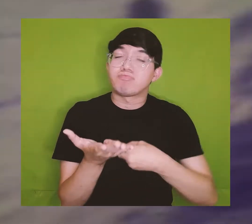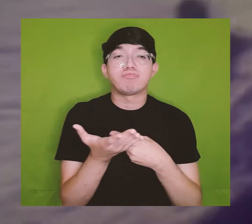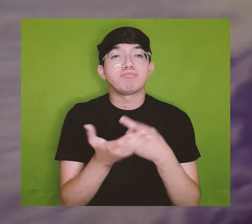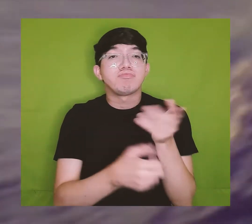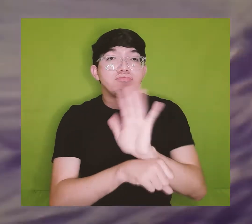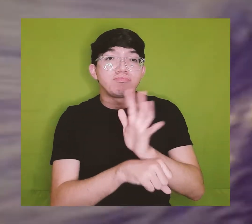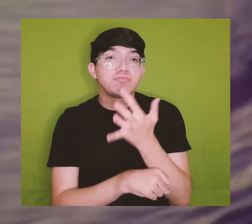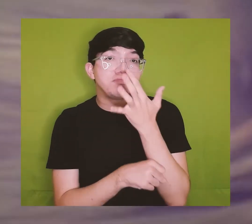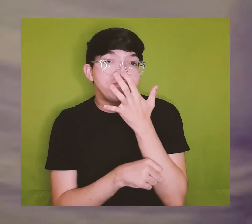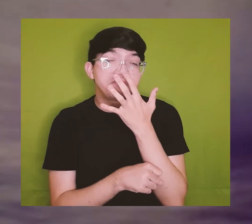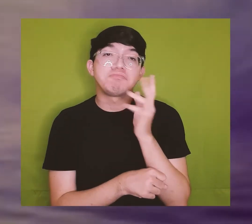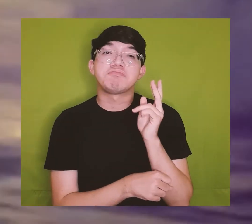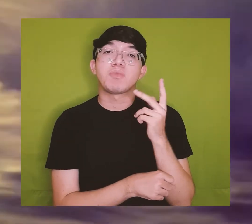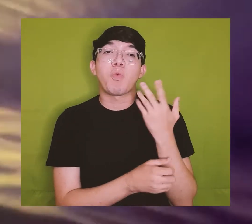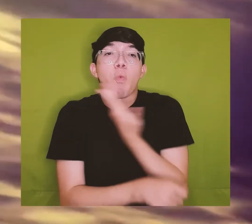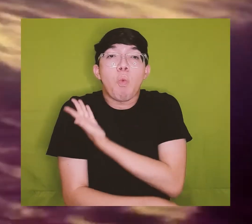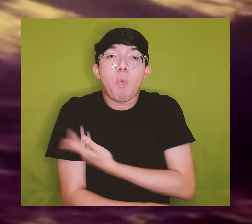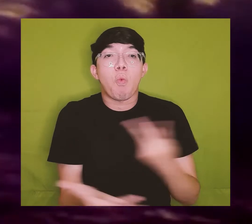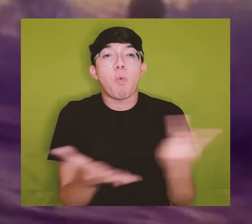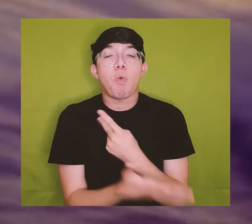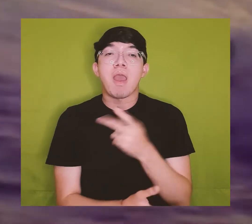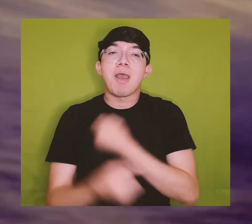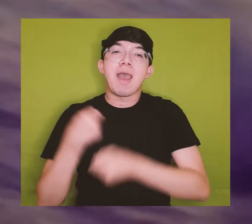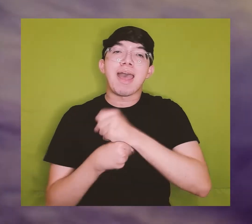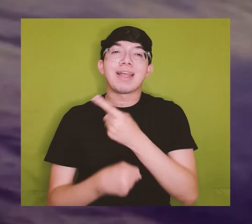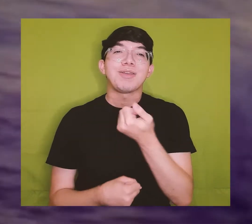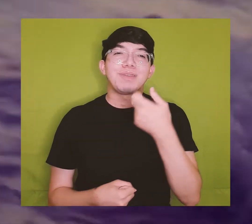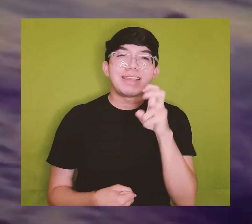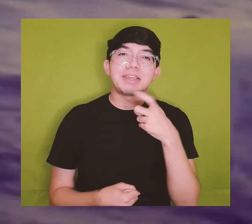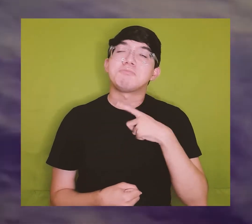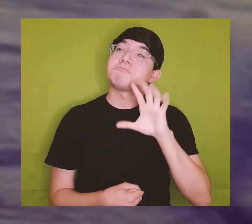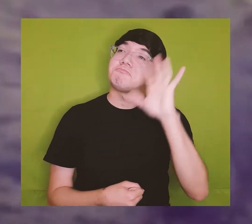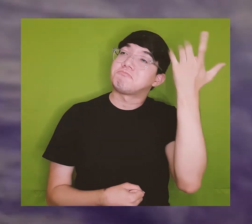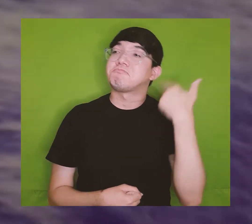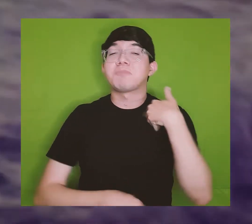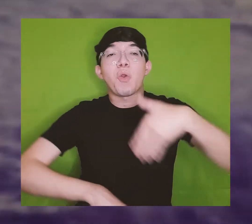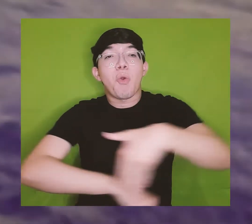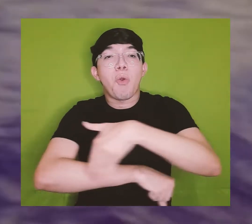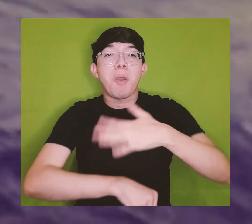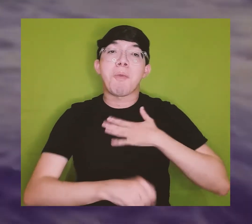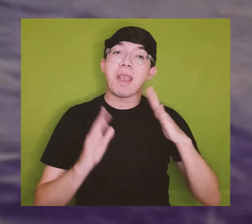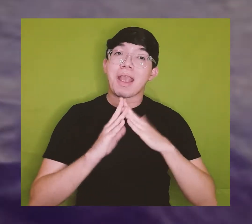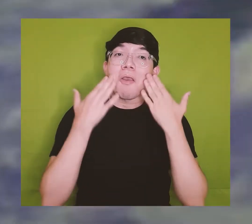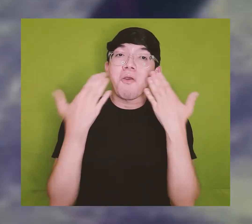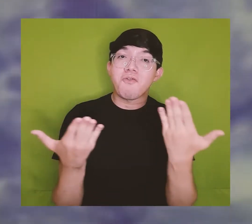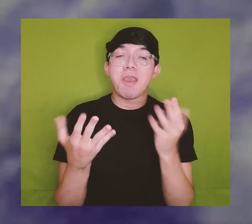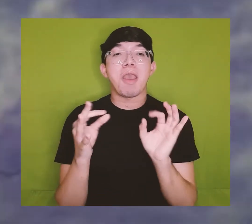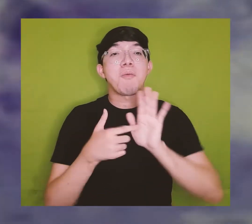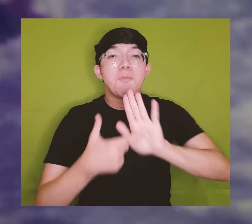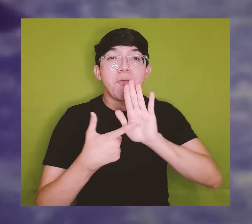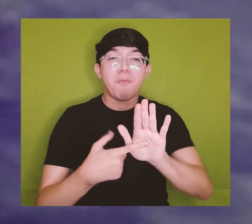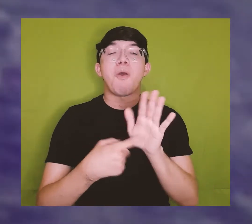tradição. Até que um belo dia, em 2015, a gente resolveu exibir um filme na rua da minha casa. E foi massa, sabe? Teve uma adesão